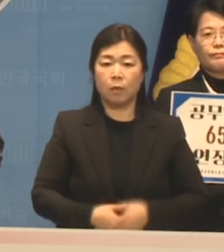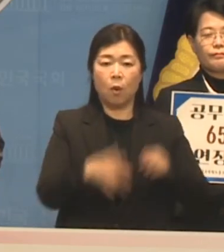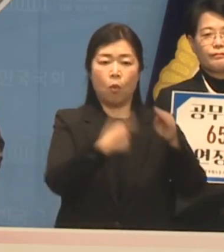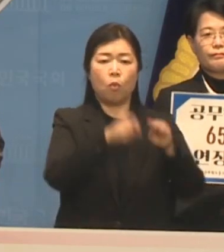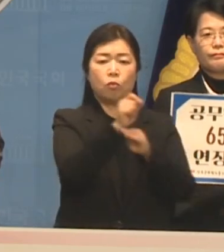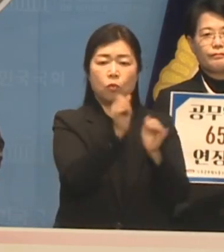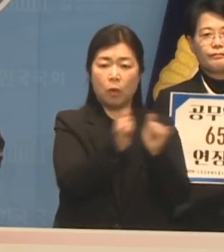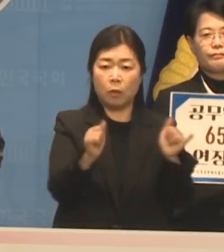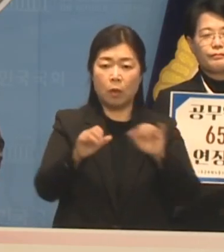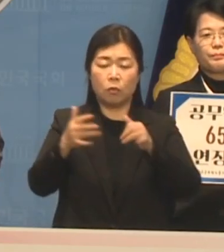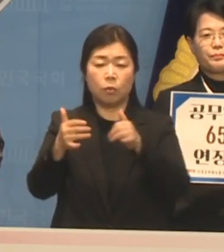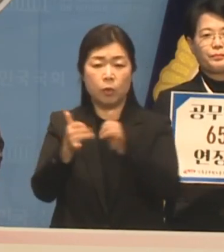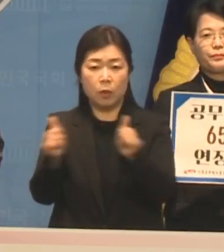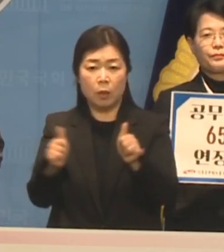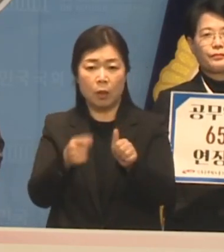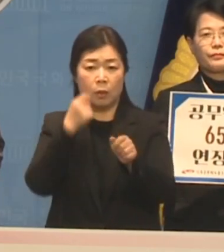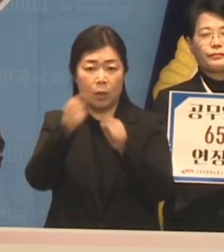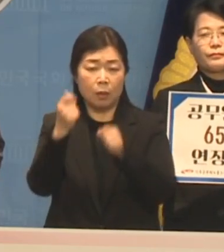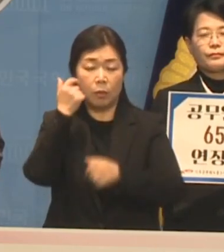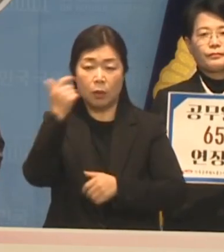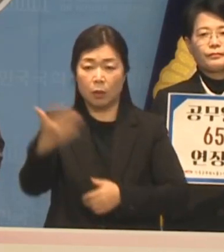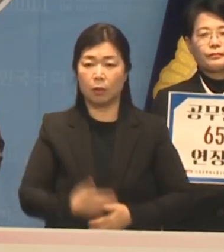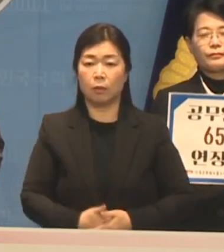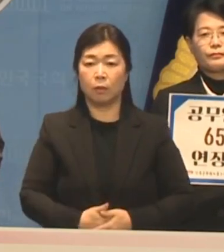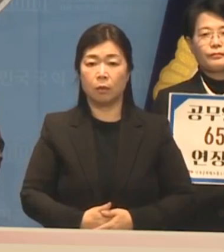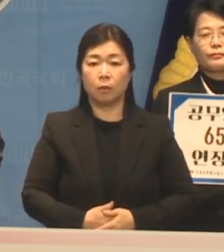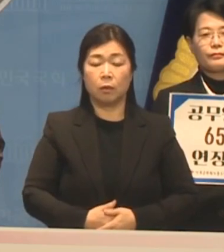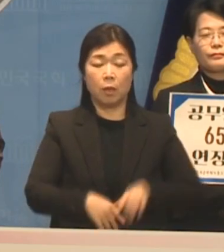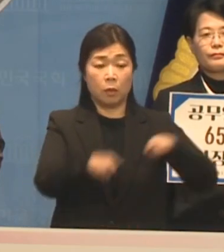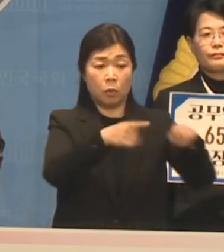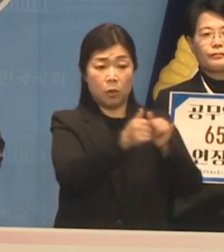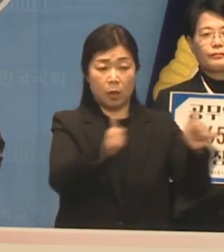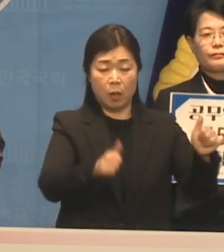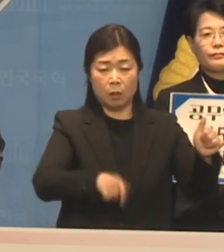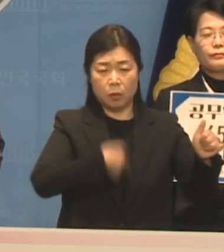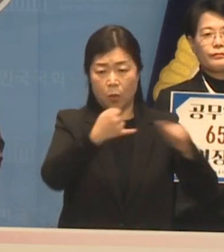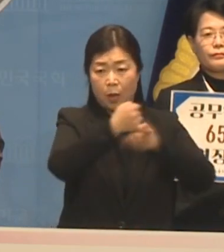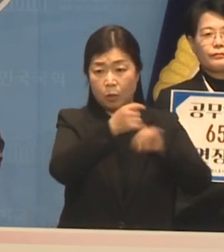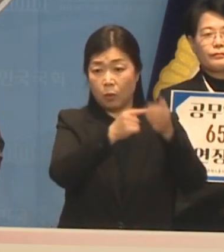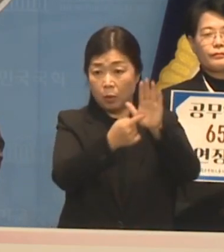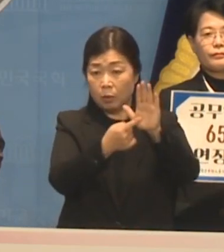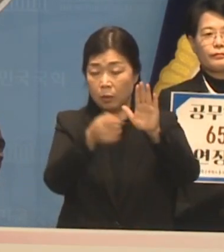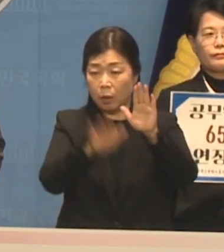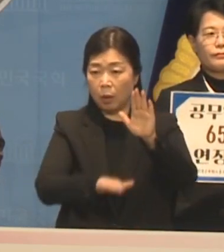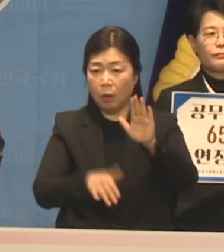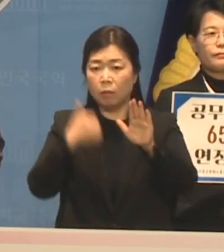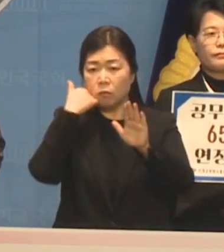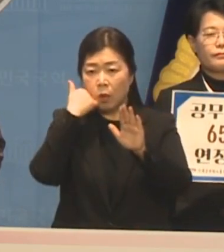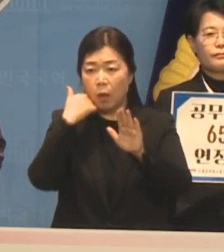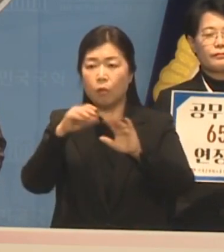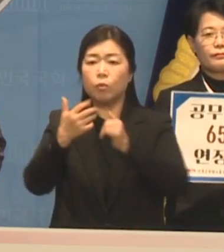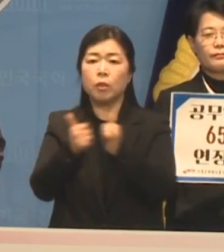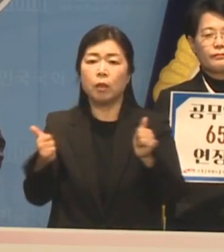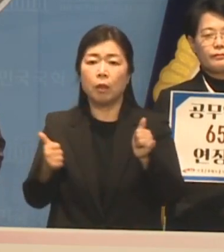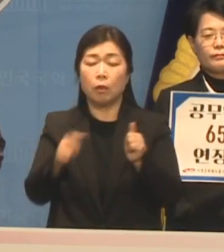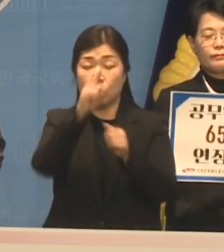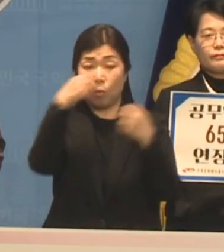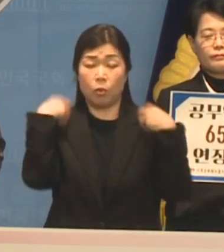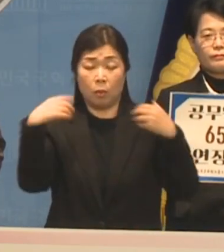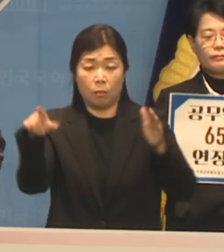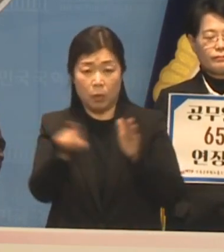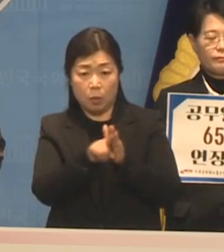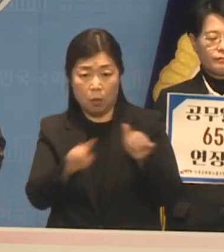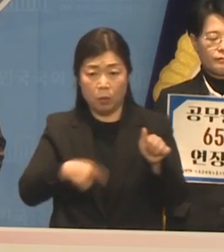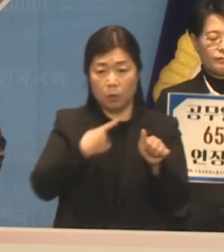친 것인가? 정치권이 스스로 한 약속을 어긴다면 어느 국민이 정부를 믿고 개혁에 동의하고